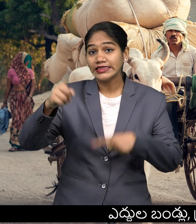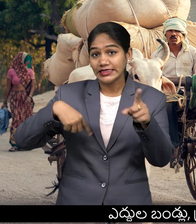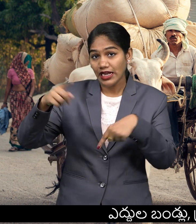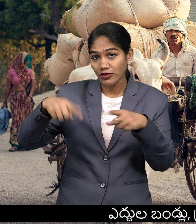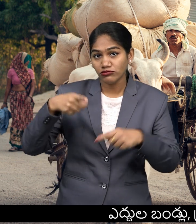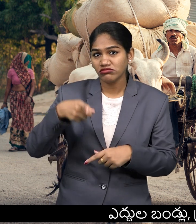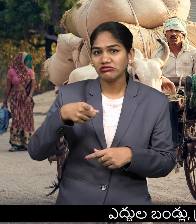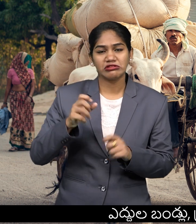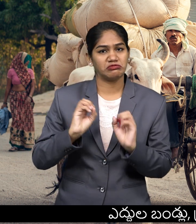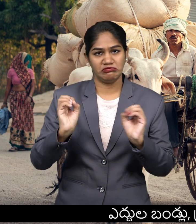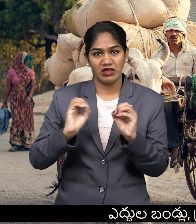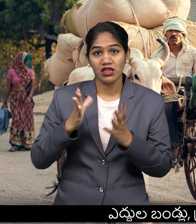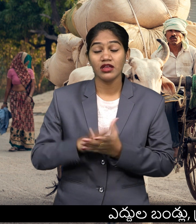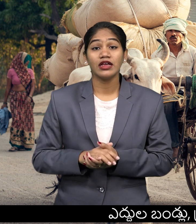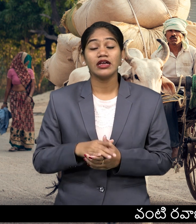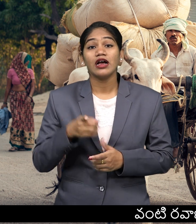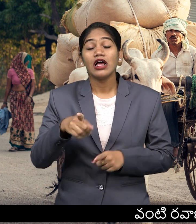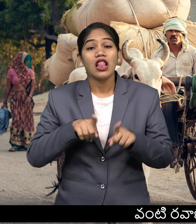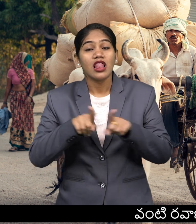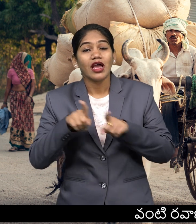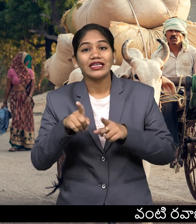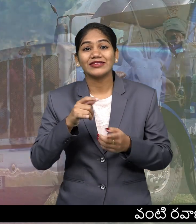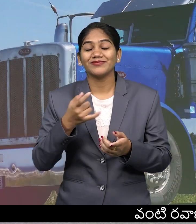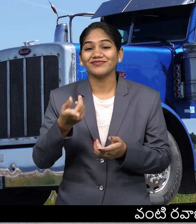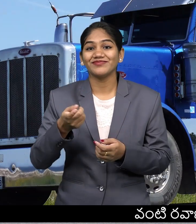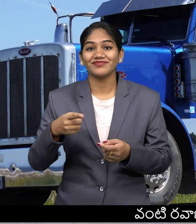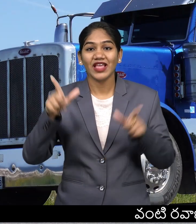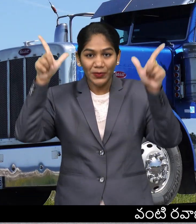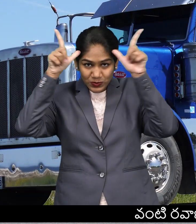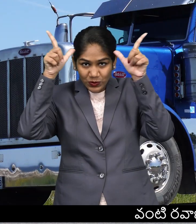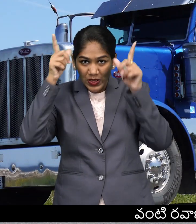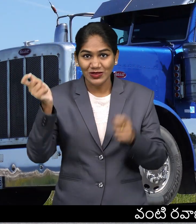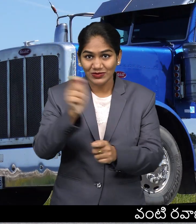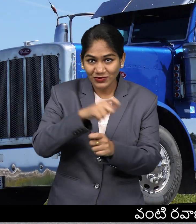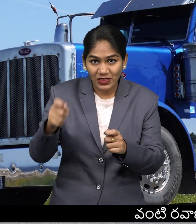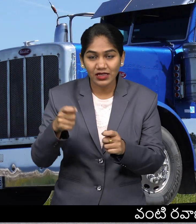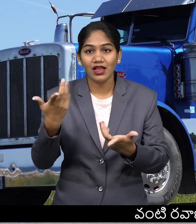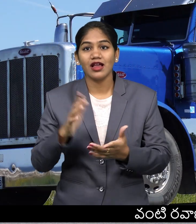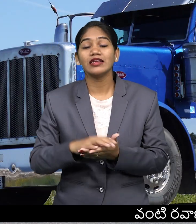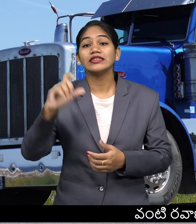ఎద్దుల బండ్లు, ట్రక్కులు మరియు బస్సులు వంటి రవాణా సౌకర్యాలు లేకుండా